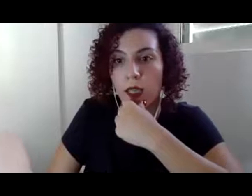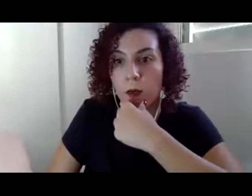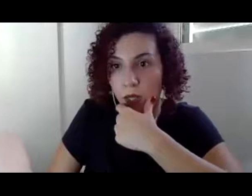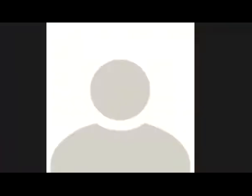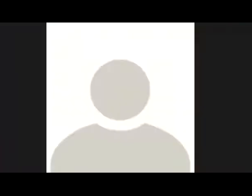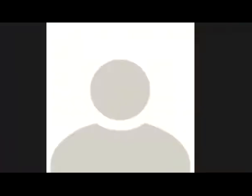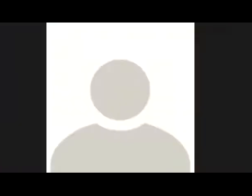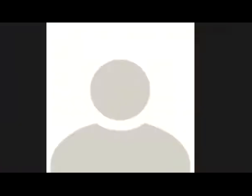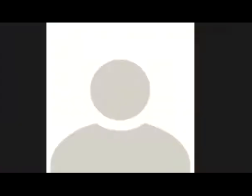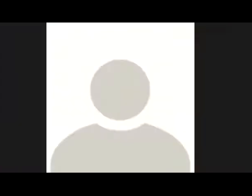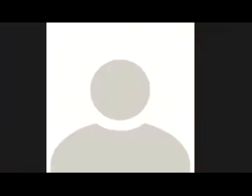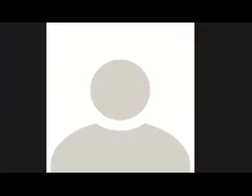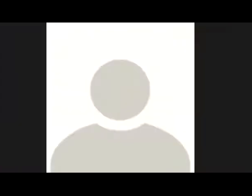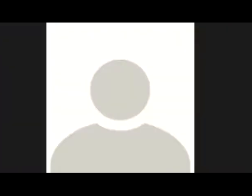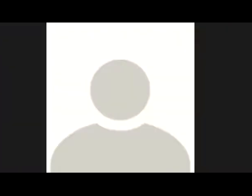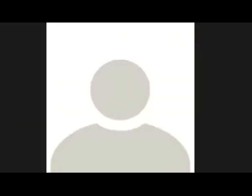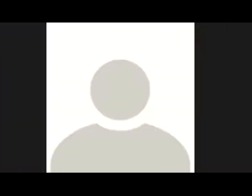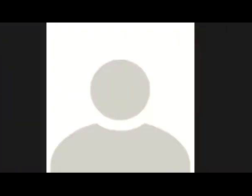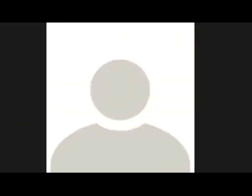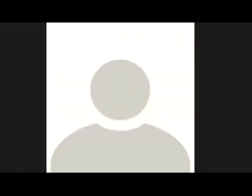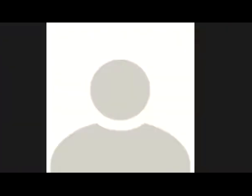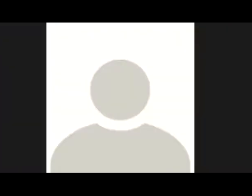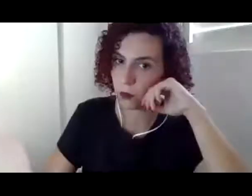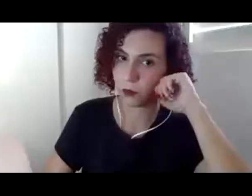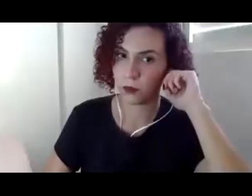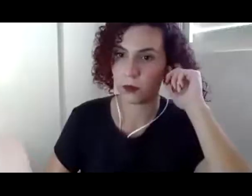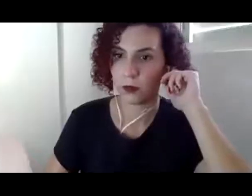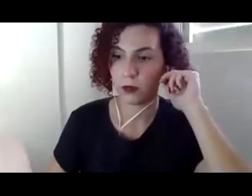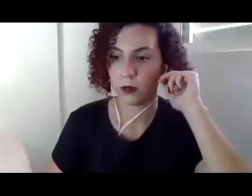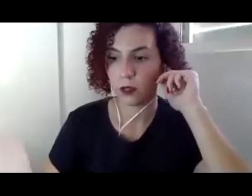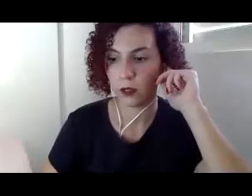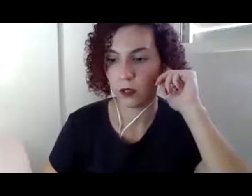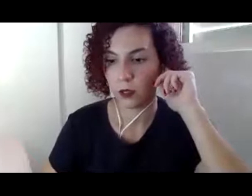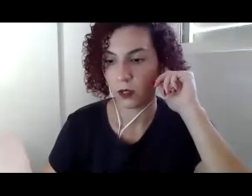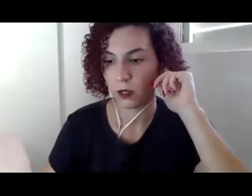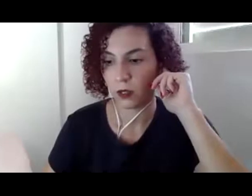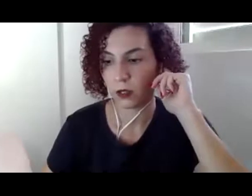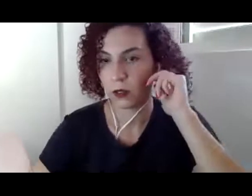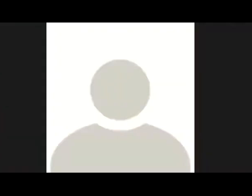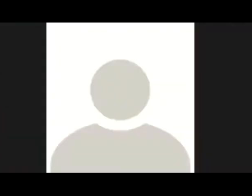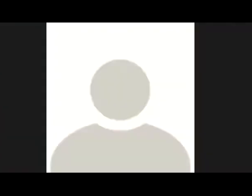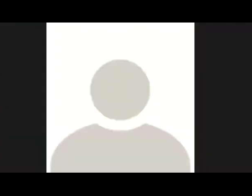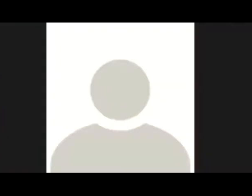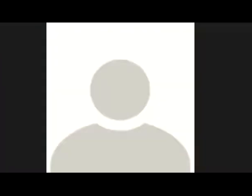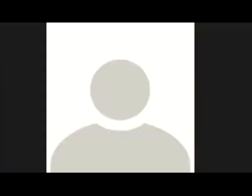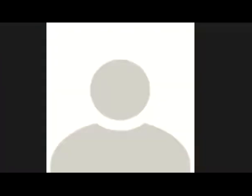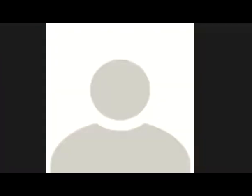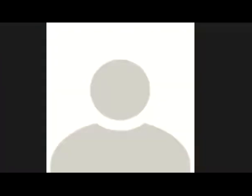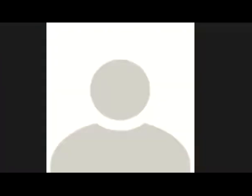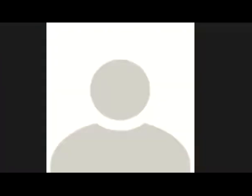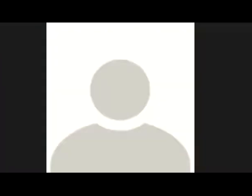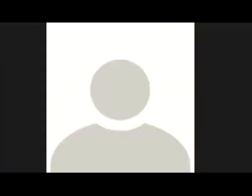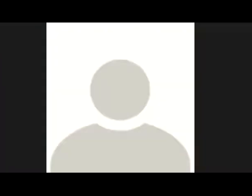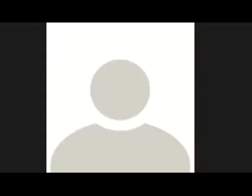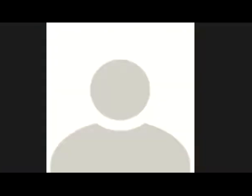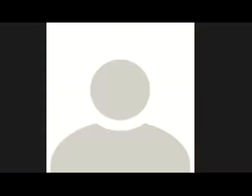que ela é Isso híbrida. mesmo. Acho que você pode explicar, Agora, Elo? agora nós estamos fazendo no semipresencial por causa da pandemia,